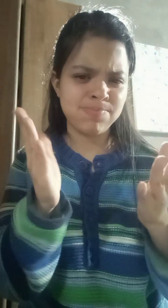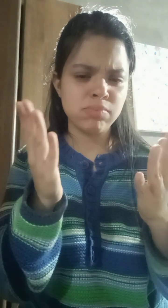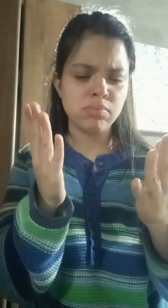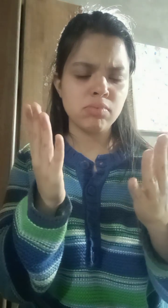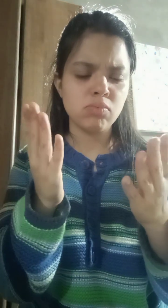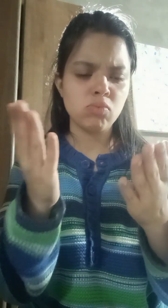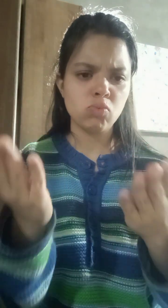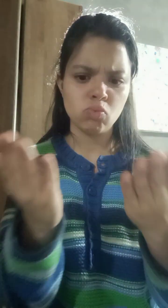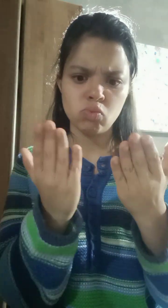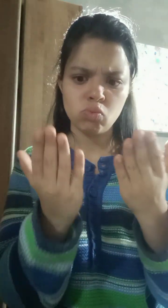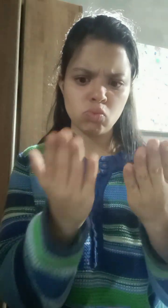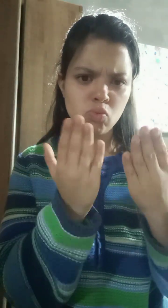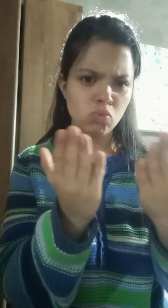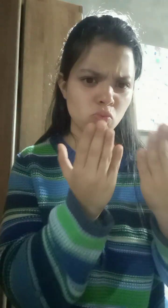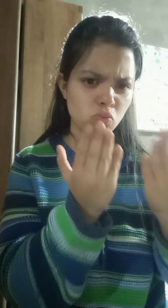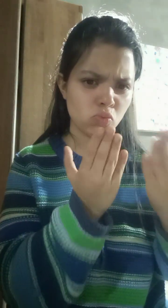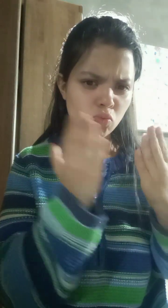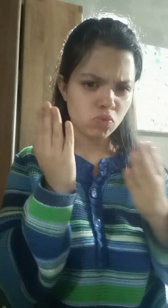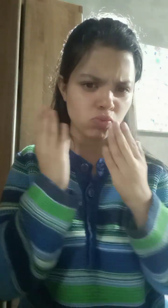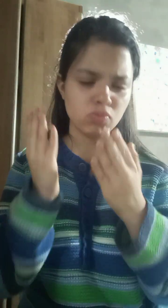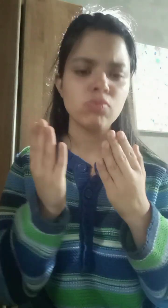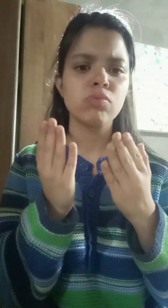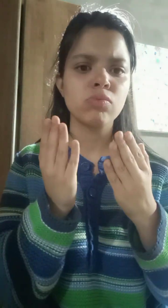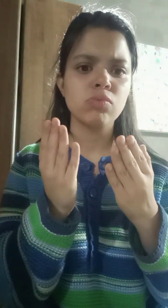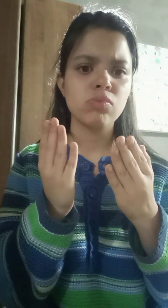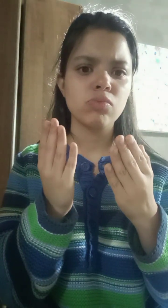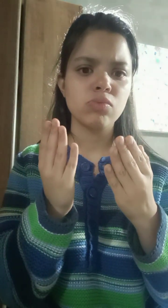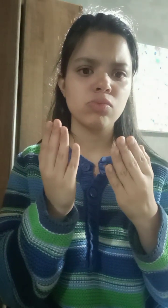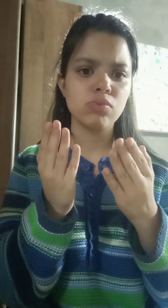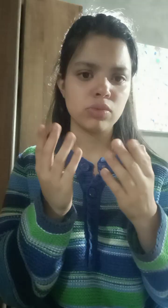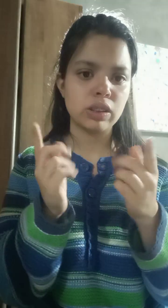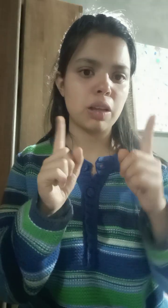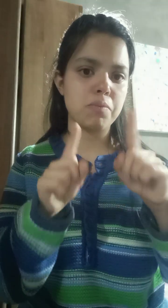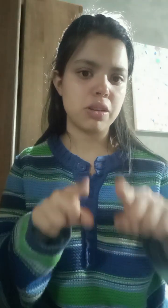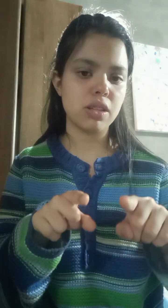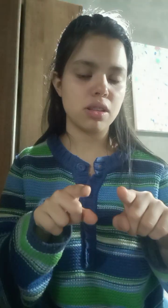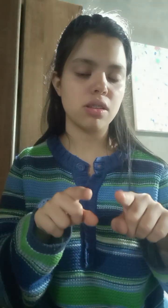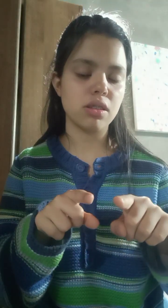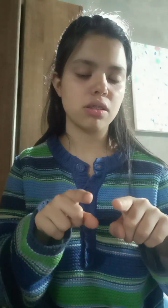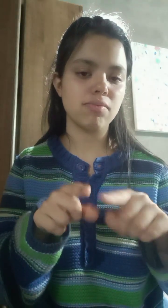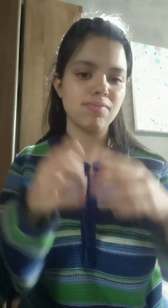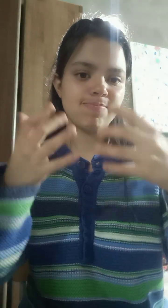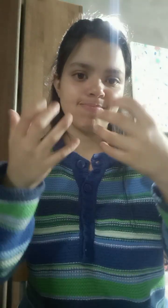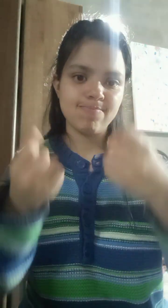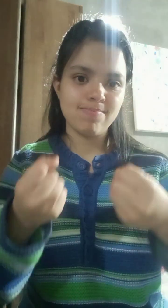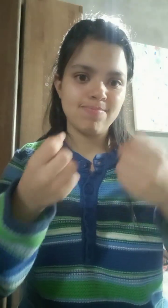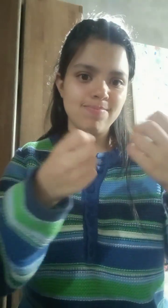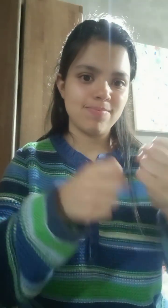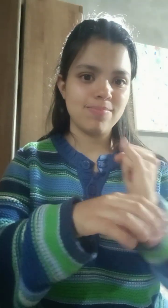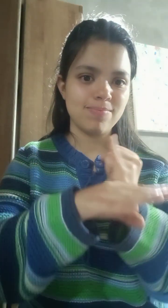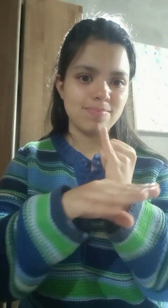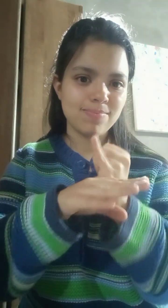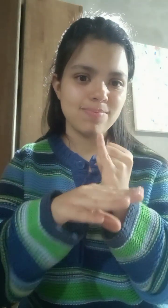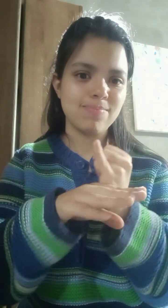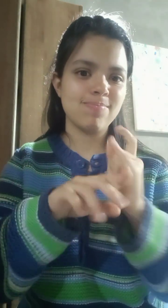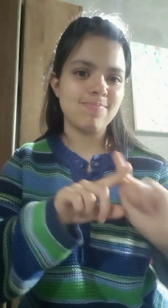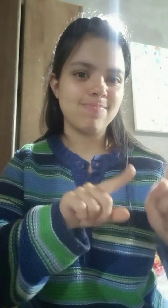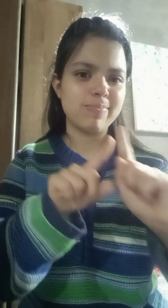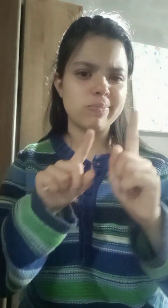De hecho, los investigadores con sede en Leipzig pudieron confirmar que existe una superposición entre el